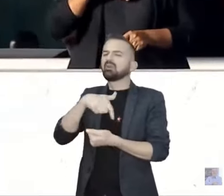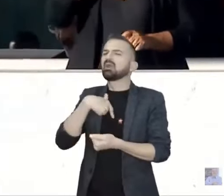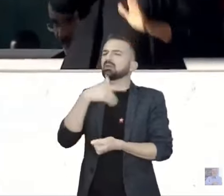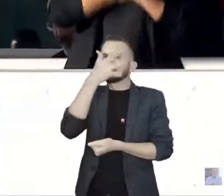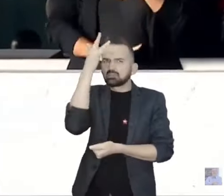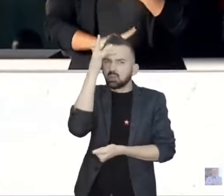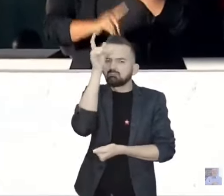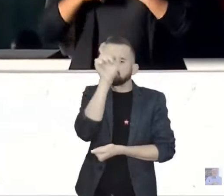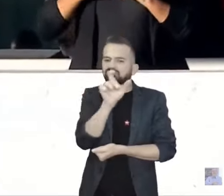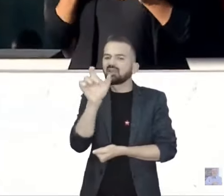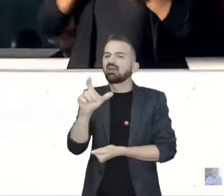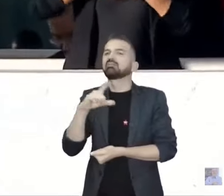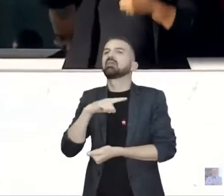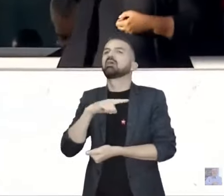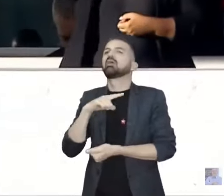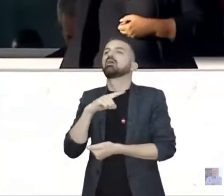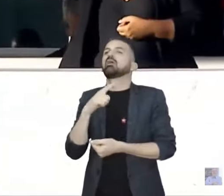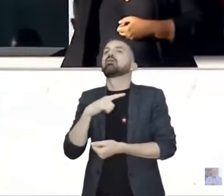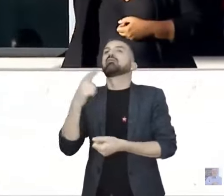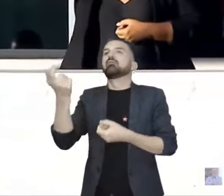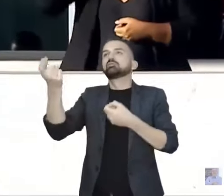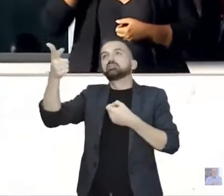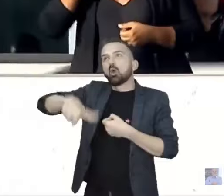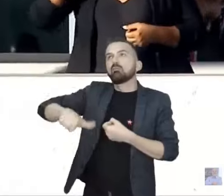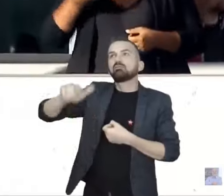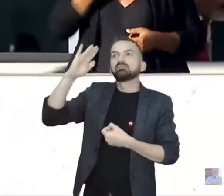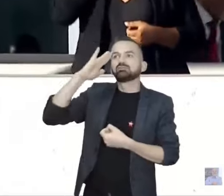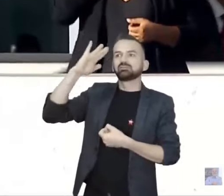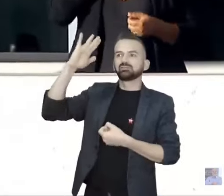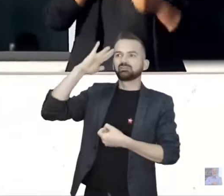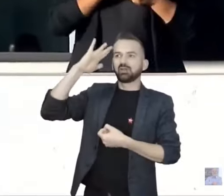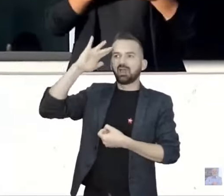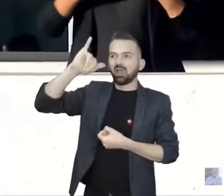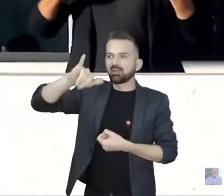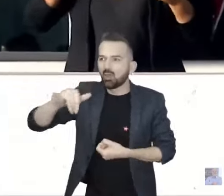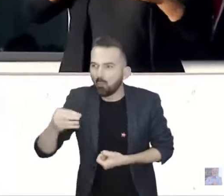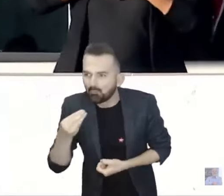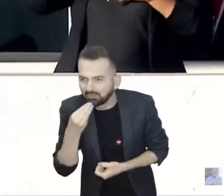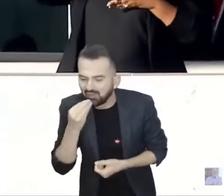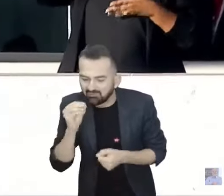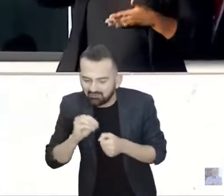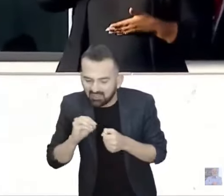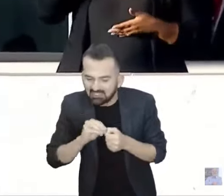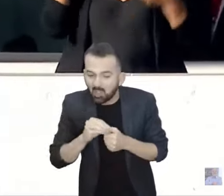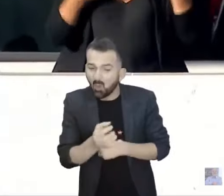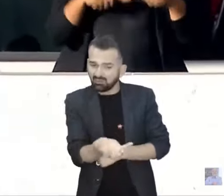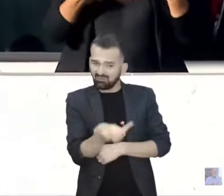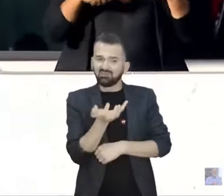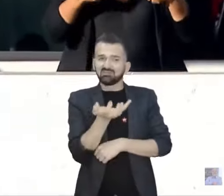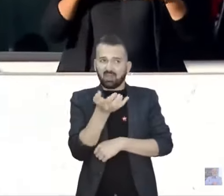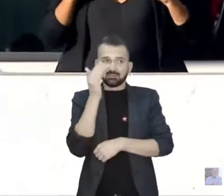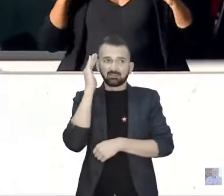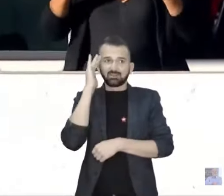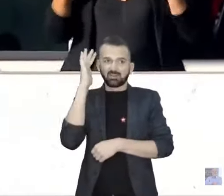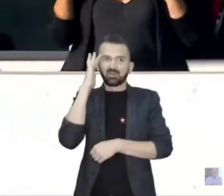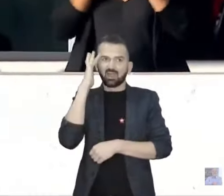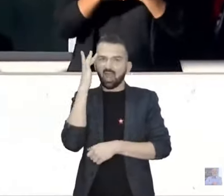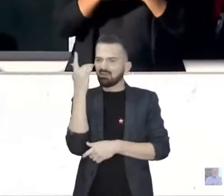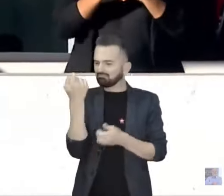direito de voltar a sonhar e as oportunidades para realizar aquilo que sonha. Precisamos todos